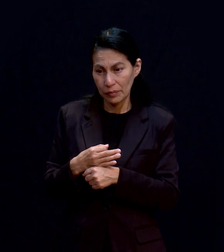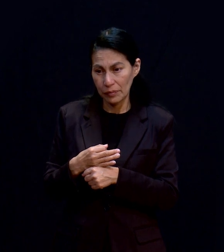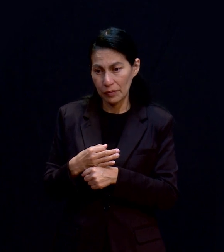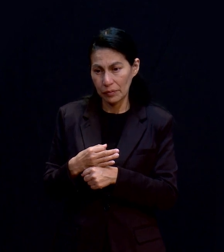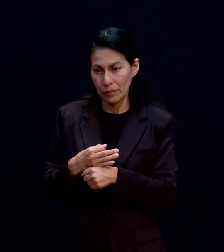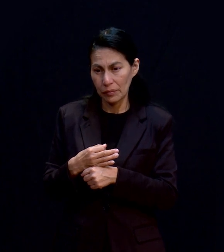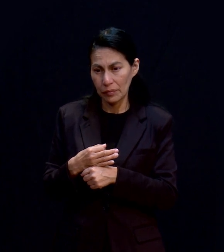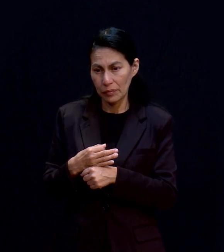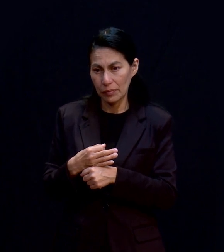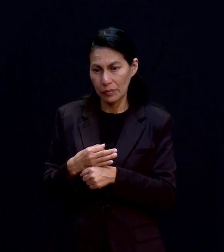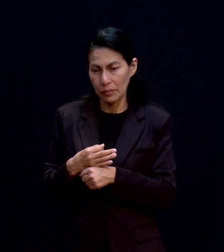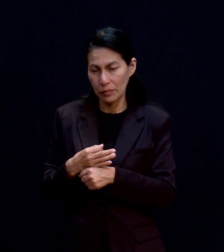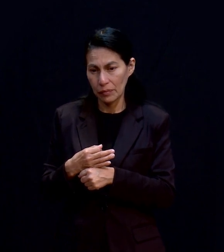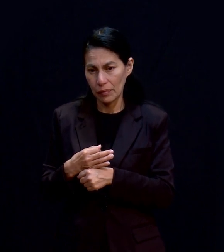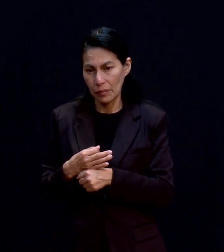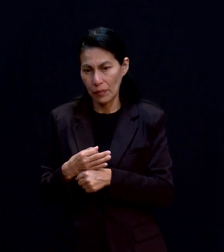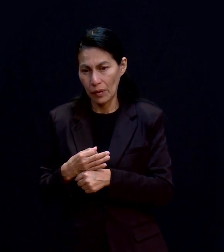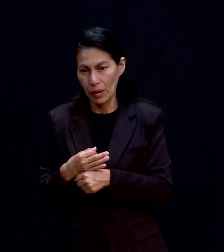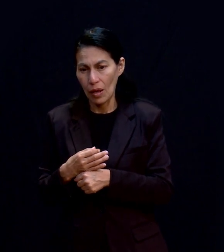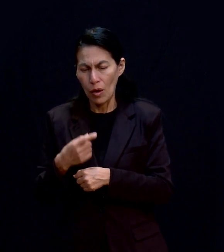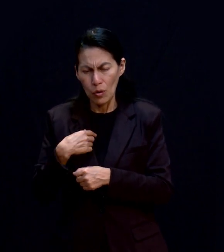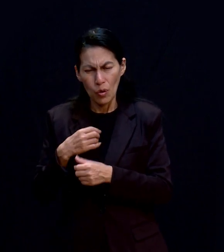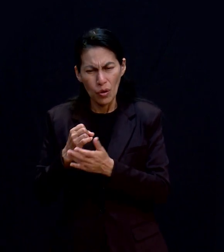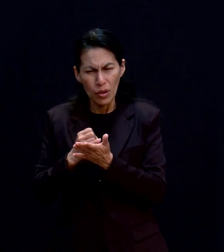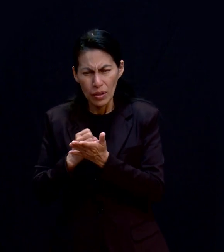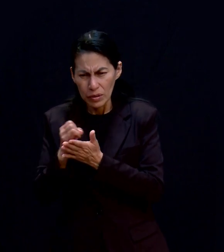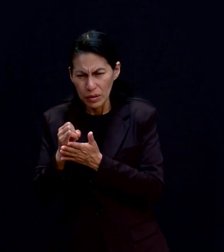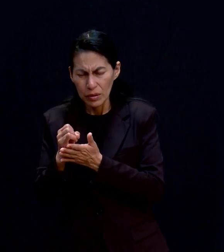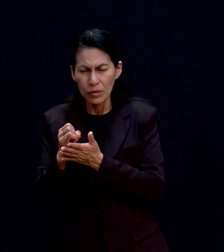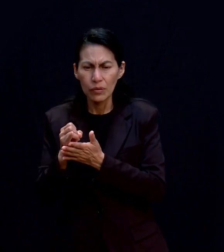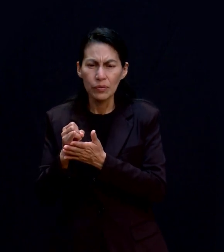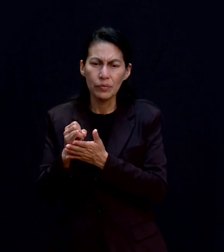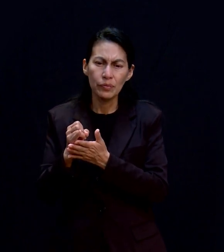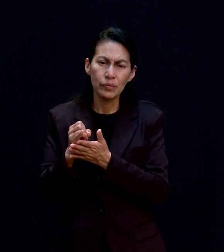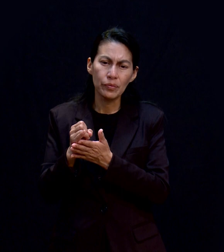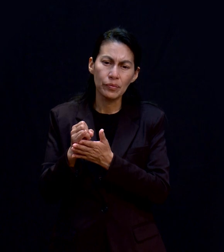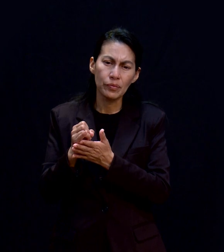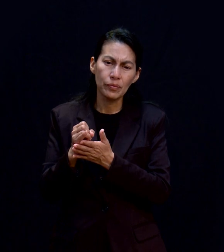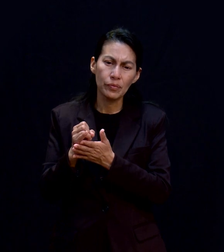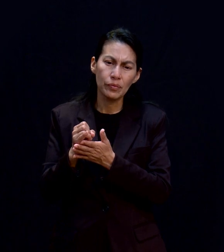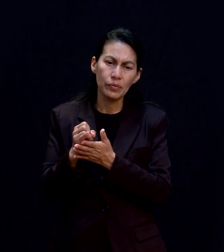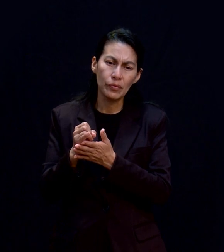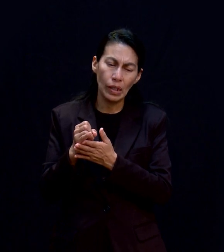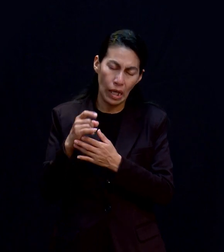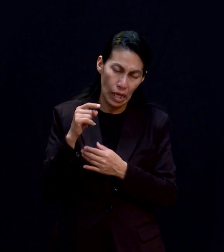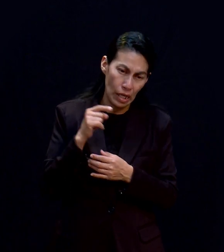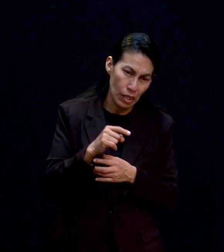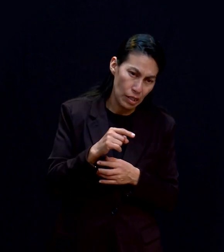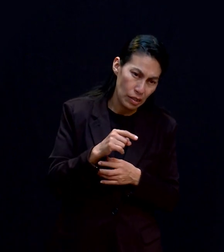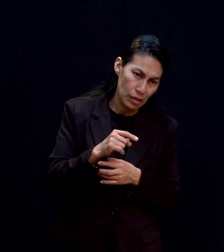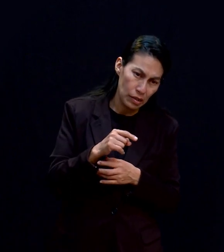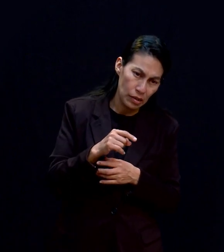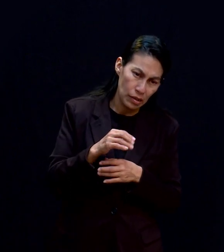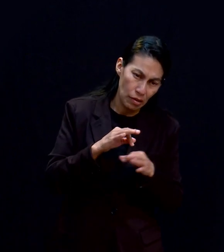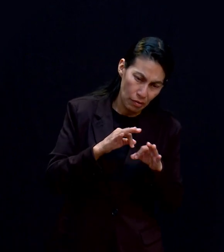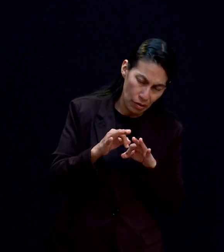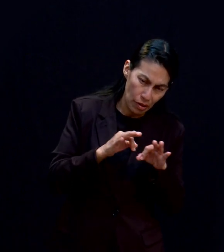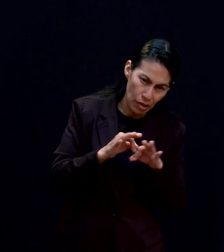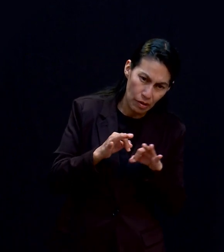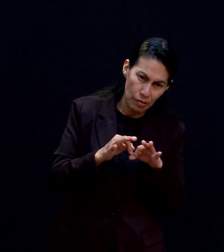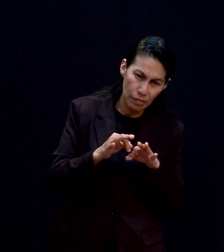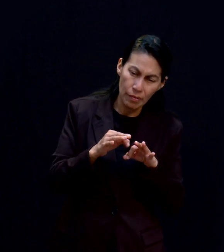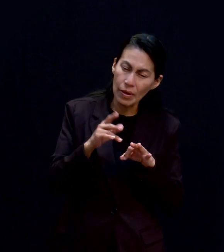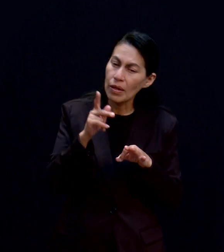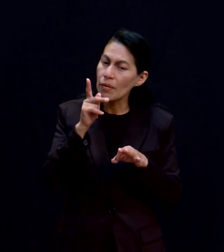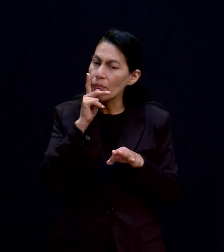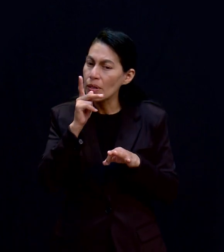elaborar formalmente en otra área otro departamento por así decirlo yo recibo otra vez